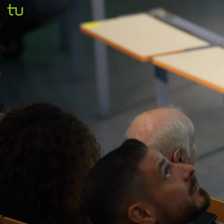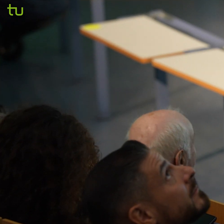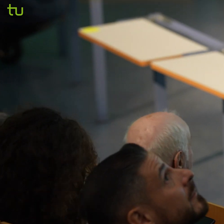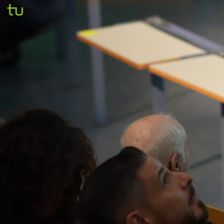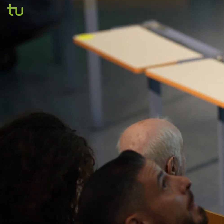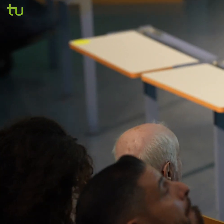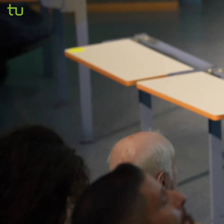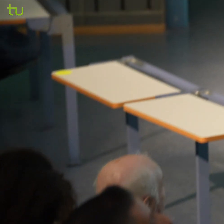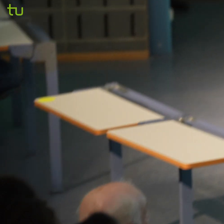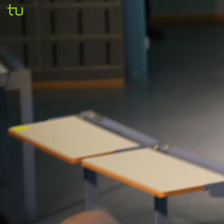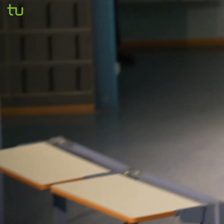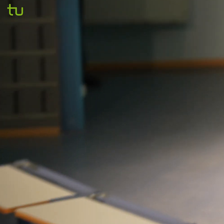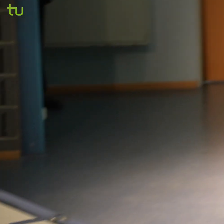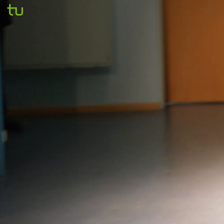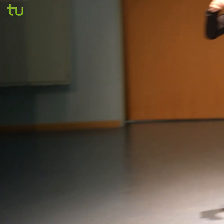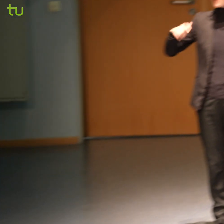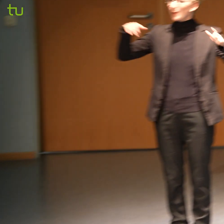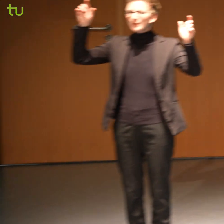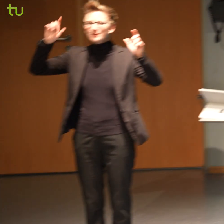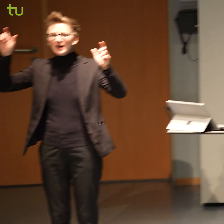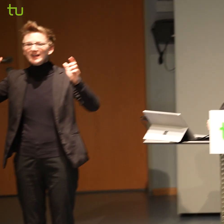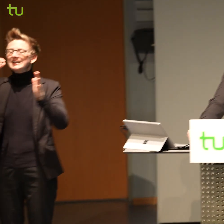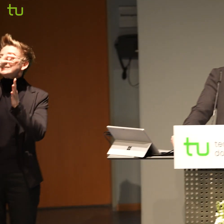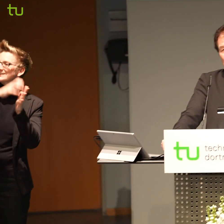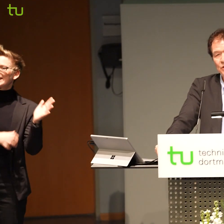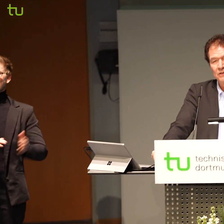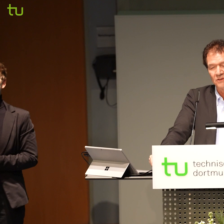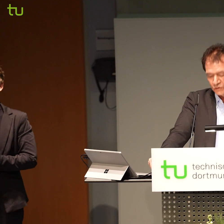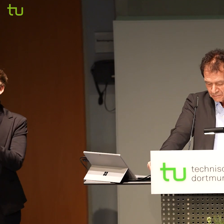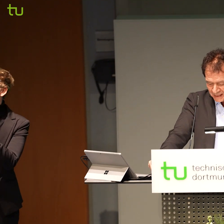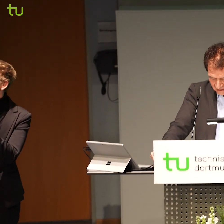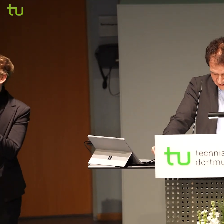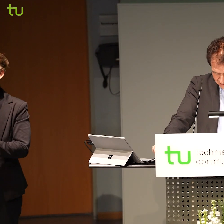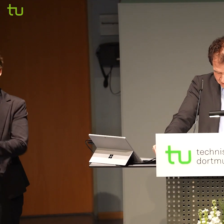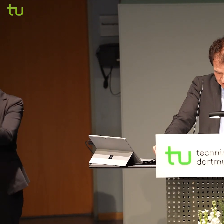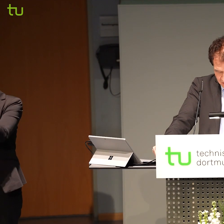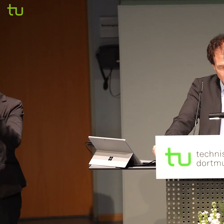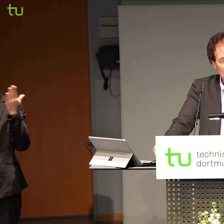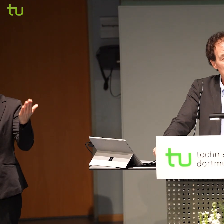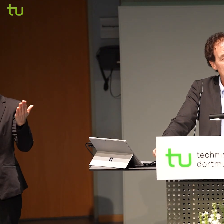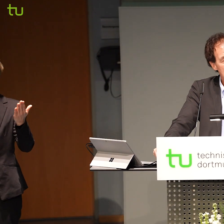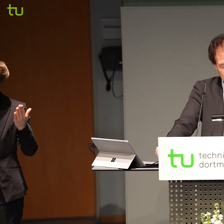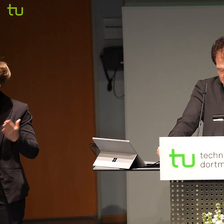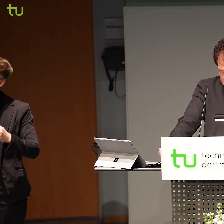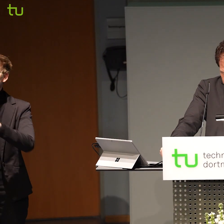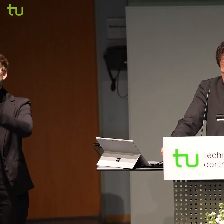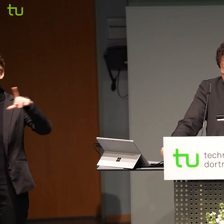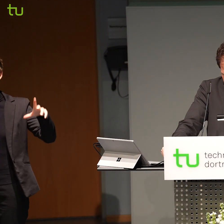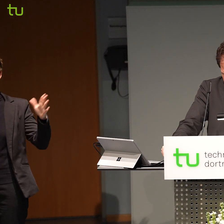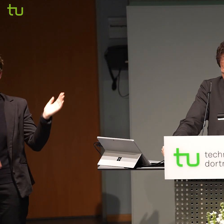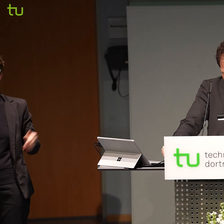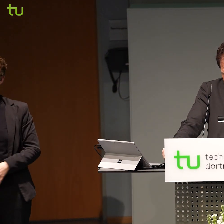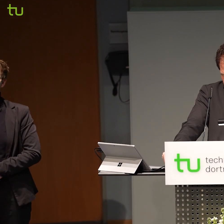So feiern wir heute Text, Übersetzung, Buch und Bild. Und auch Leser und